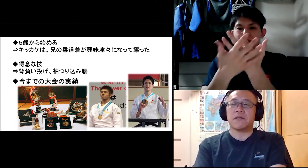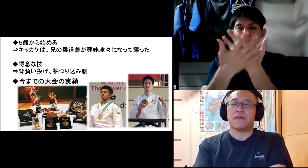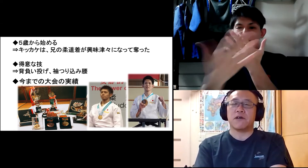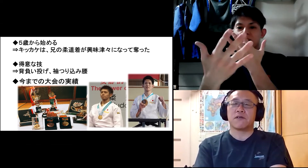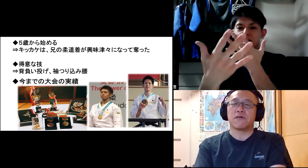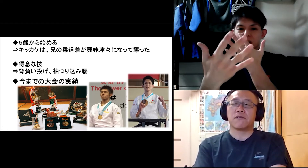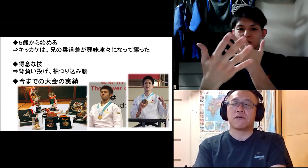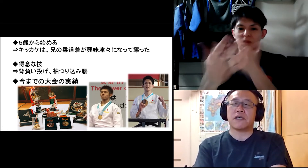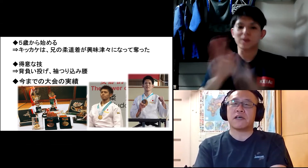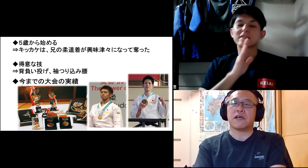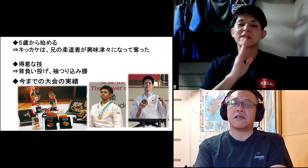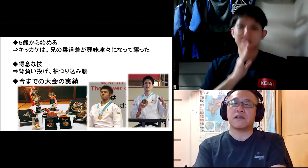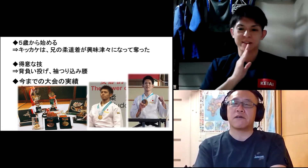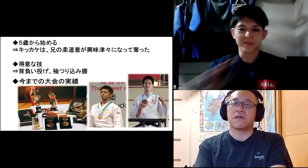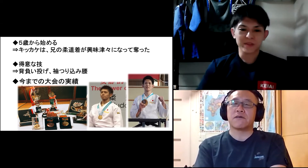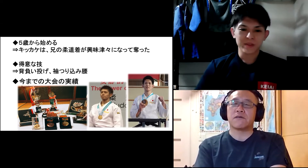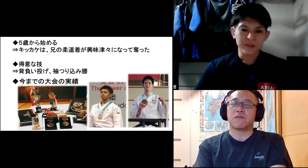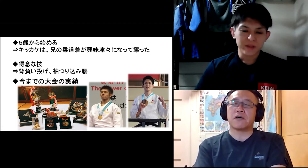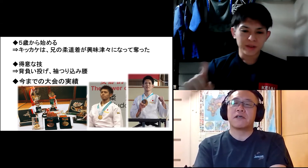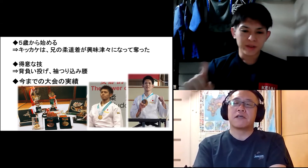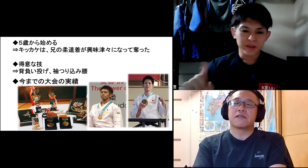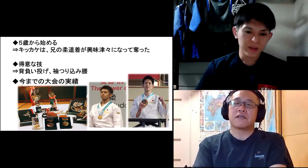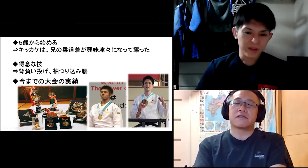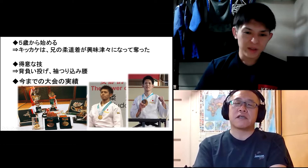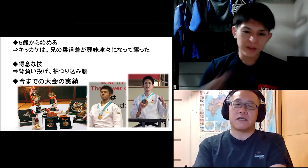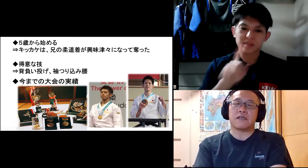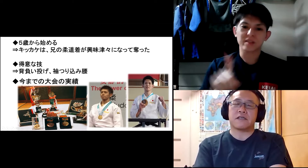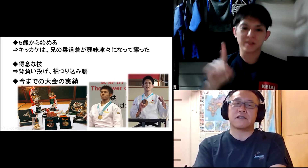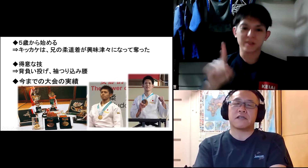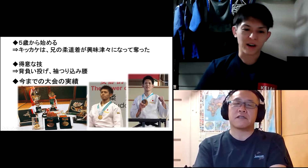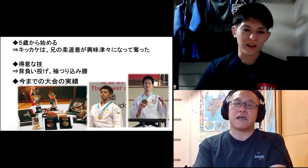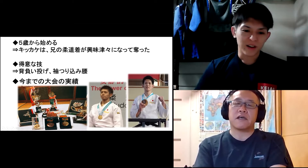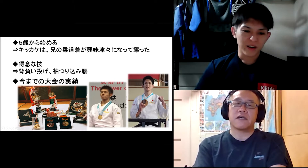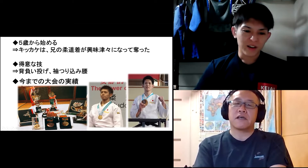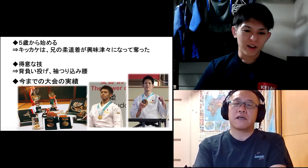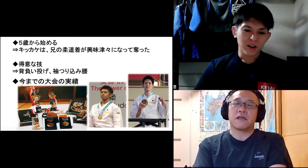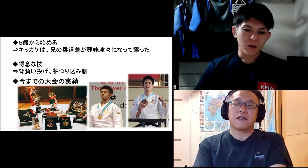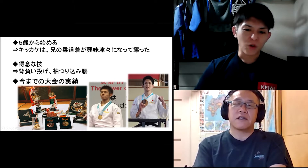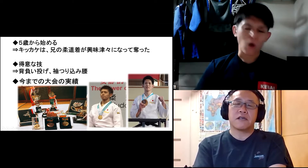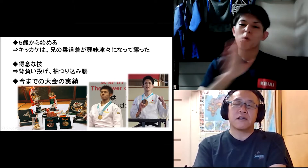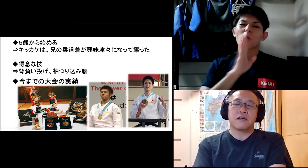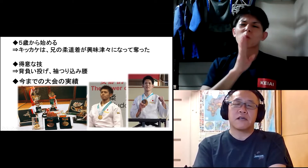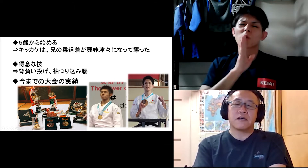で、今までの、大会での、まあ、実績、成績ですね。